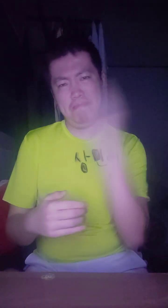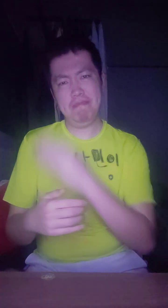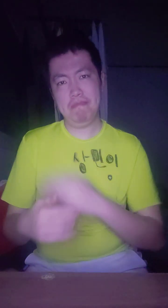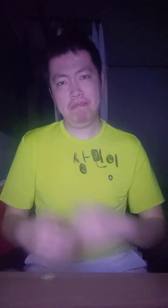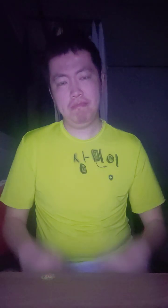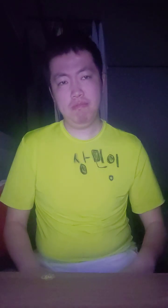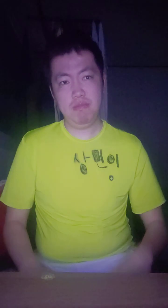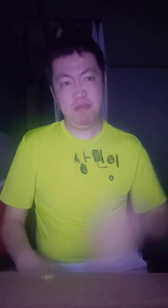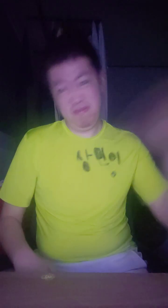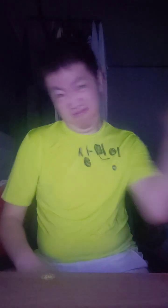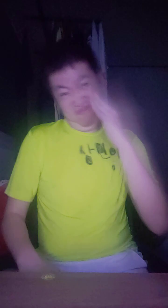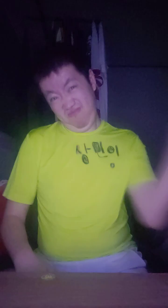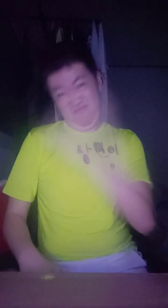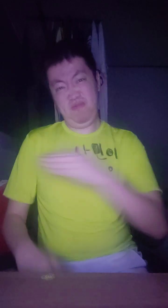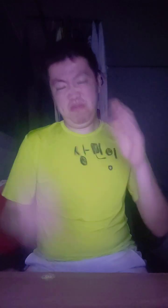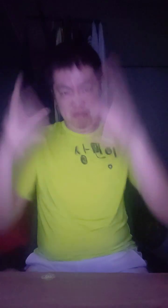세게 때릴수록 환호성도 커집니다.